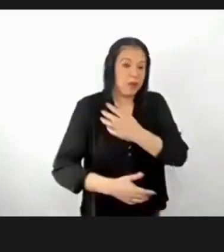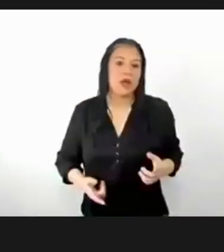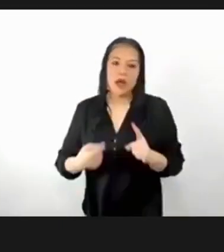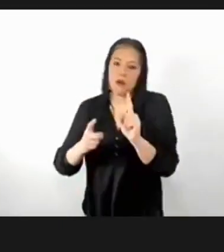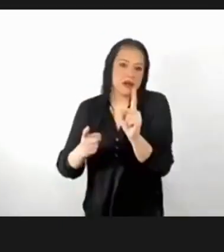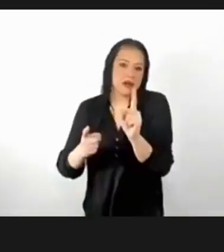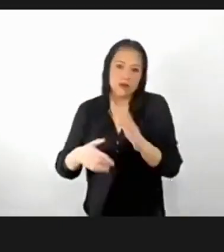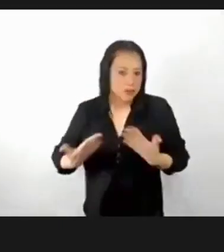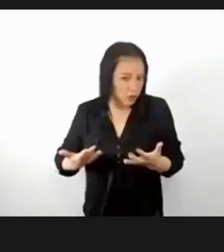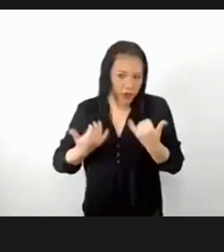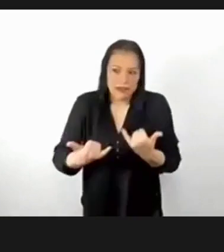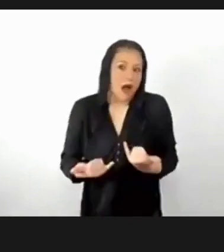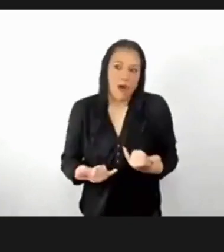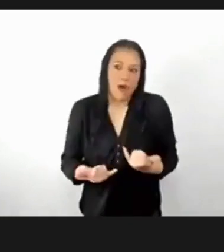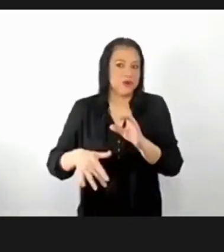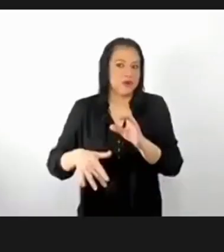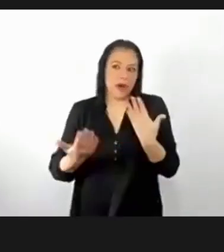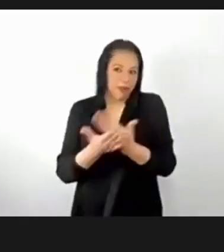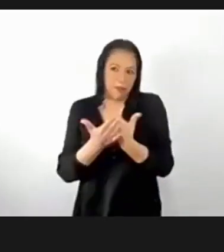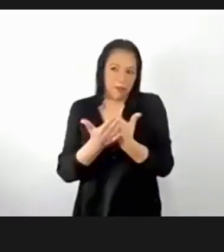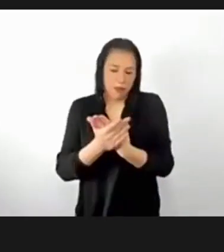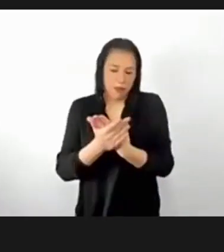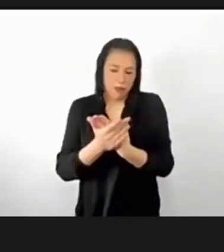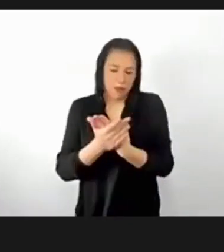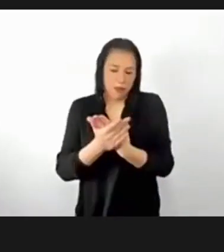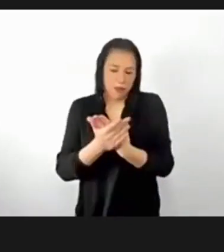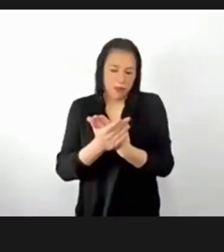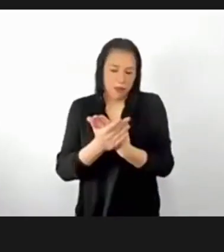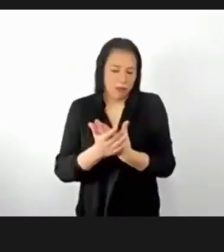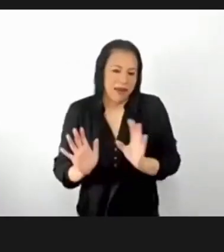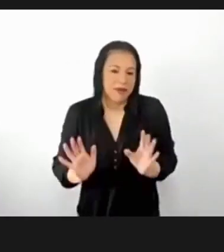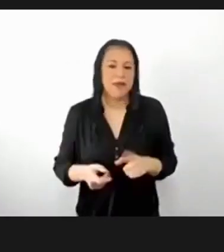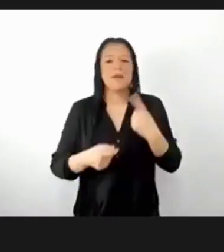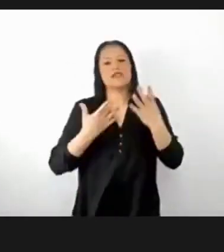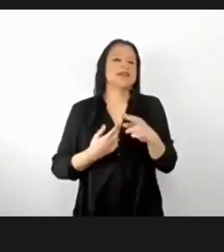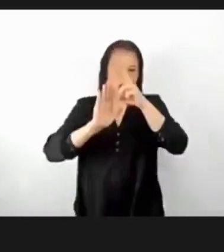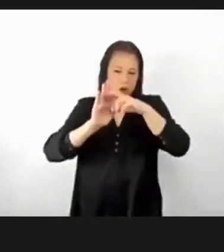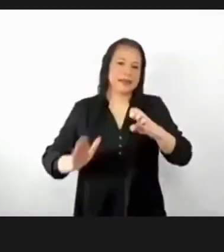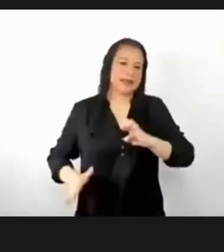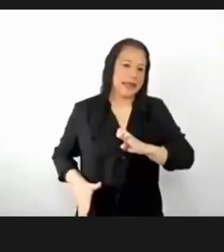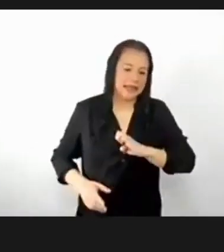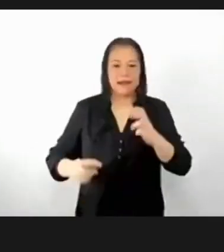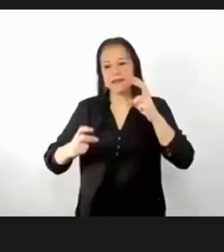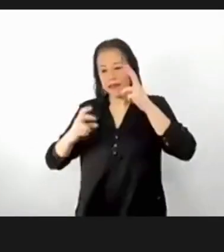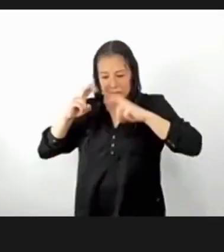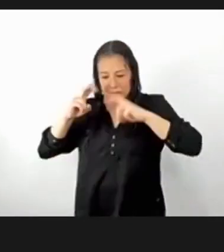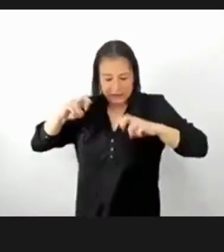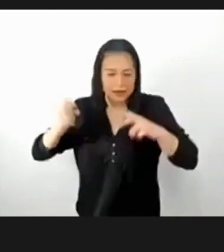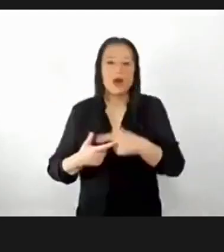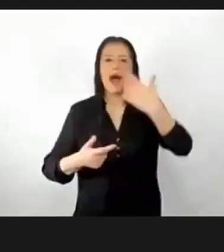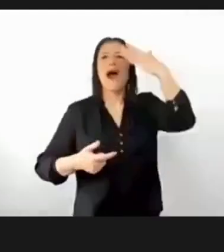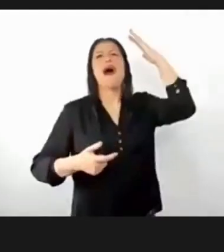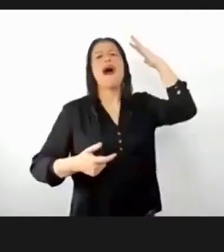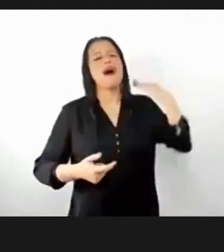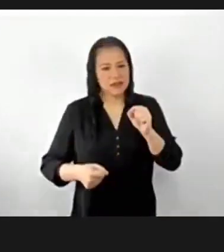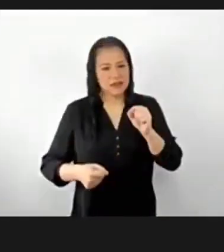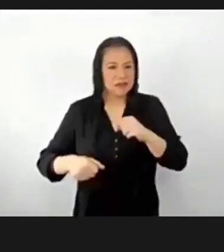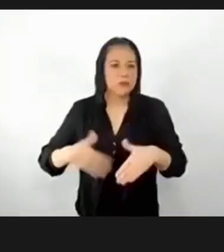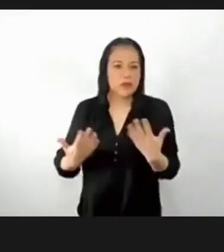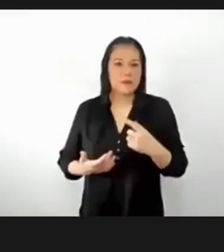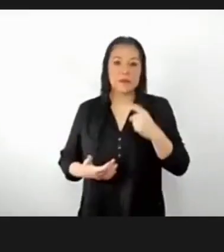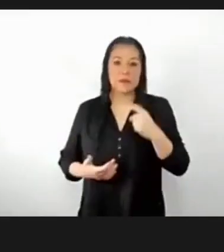viruela. Obviamente eso no se hubiera podido hacer hoy día, ¿no es cierto? Por todas las regulaciones éticas de investigación, pero eran otras